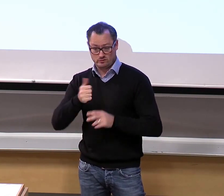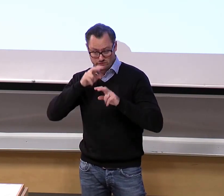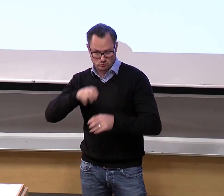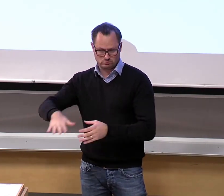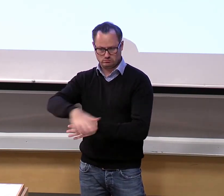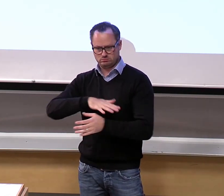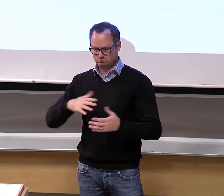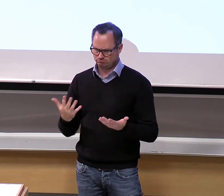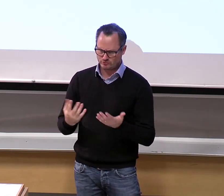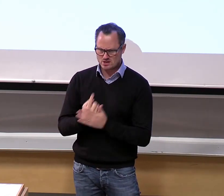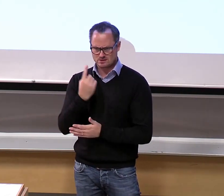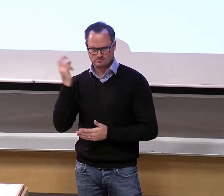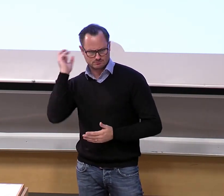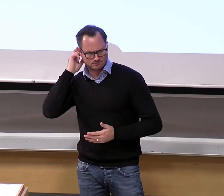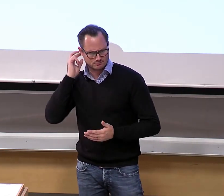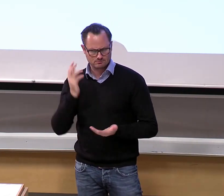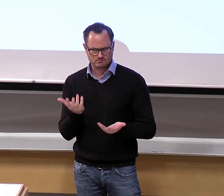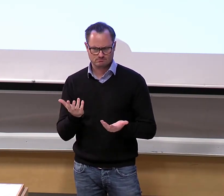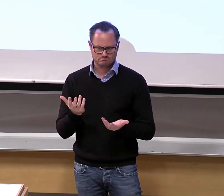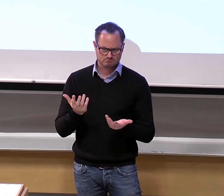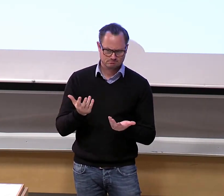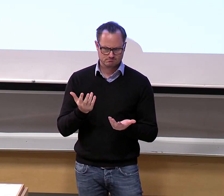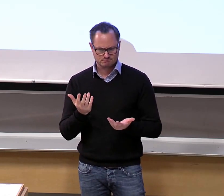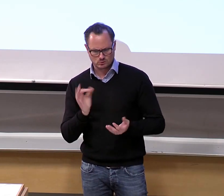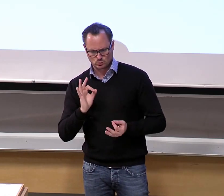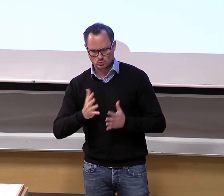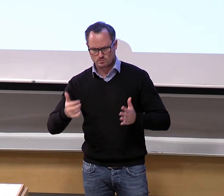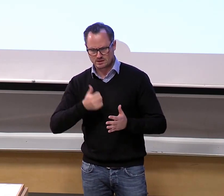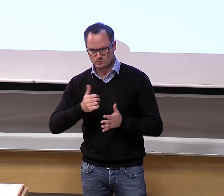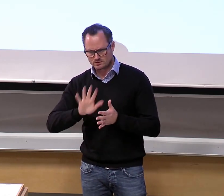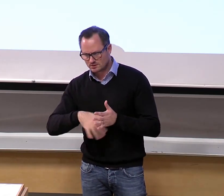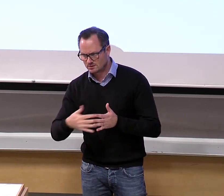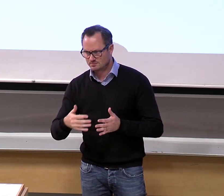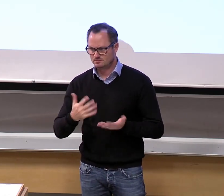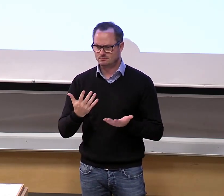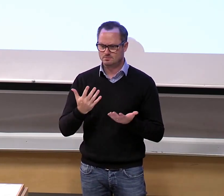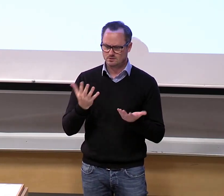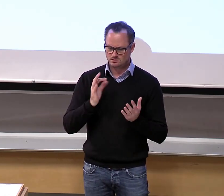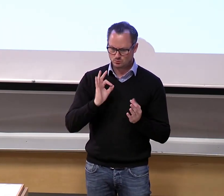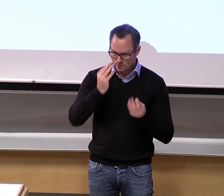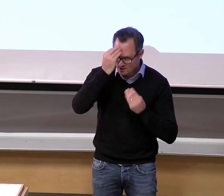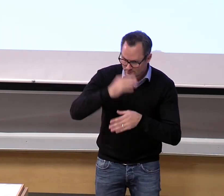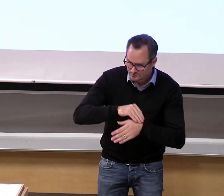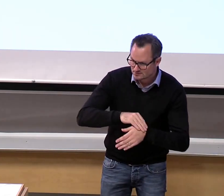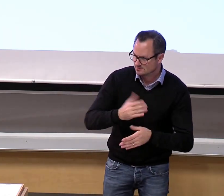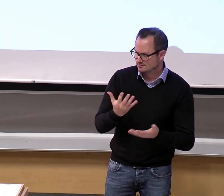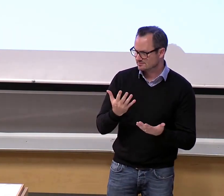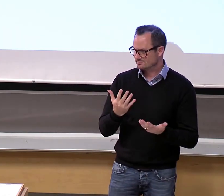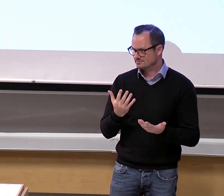variation. Och man behöver mera forskning om vad som händer när man får ett cochleaimplantat. Vilket behov, det är ett stort behov